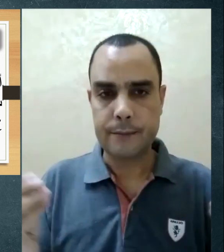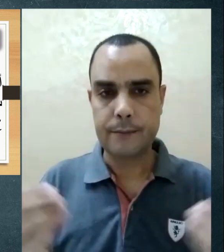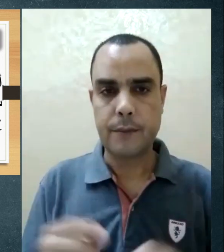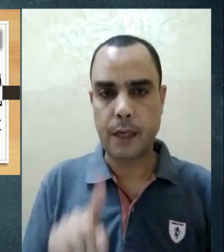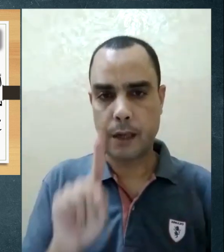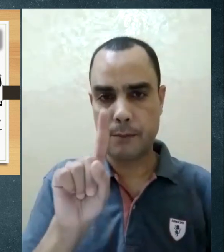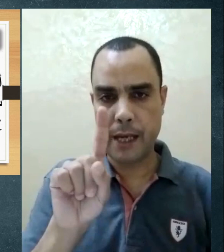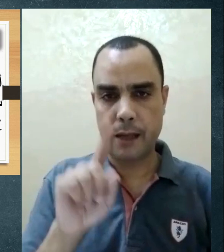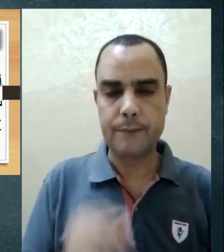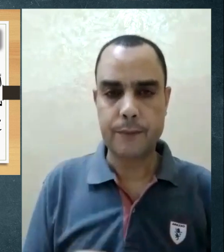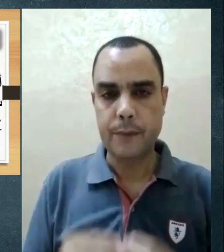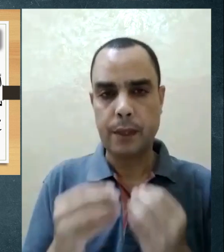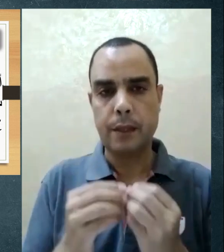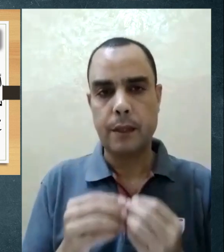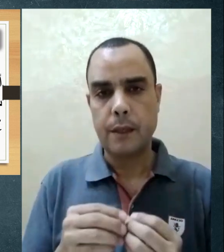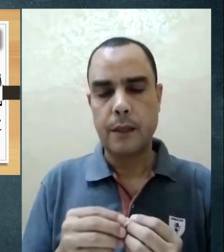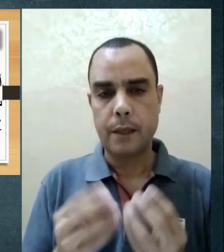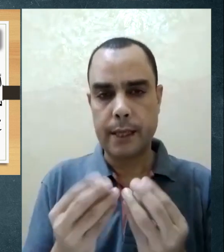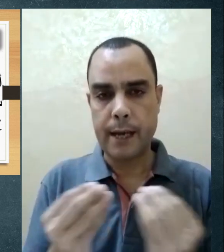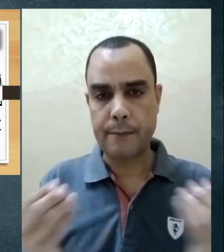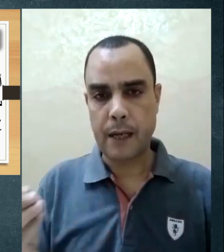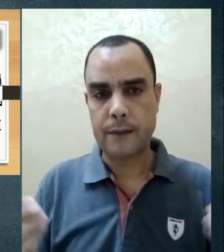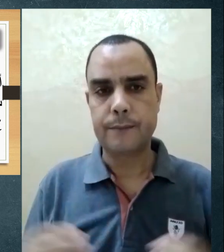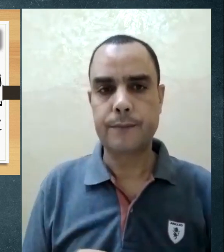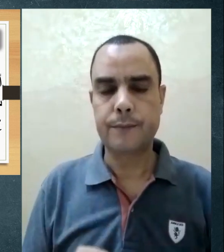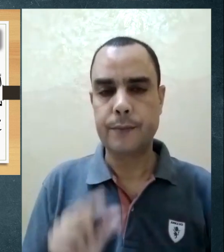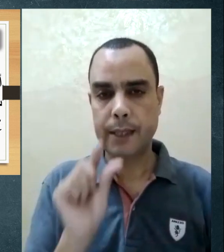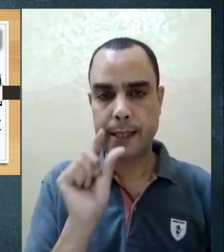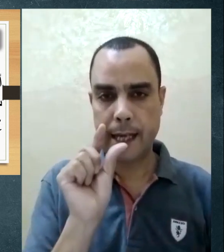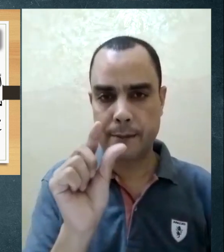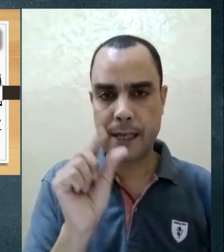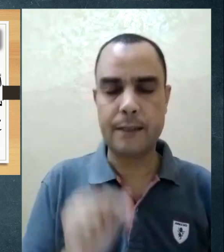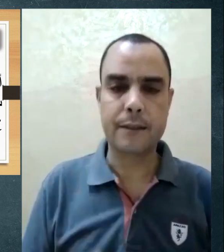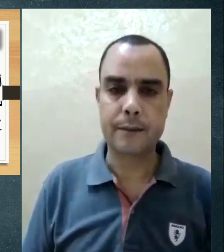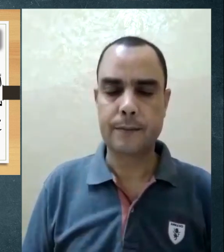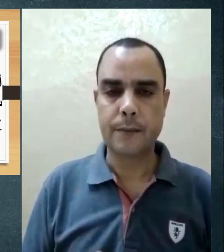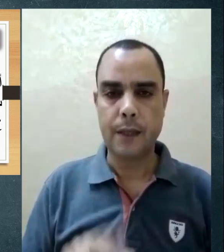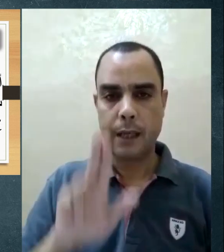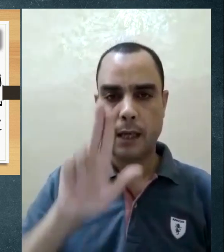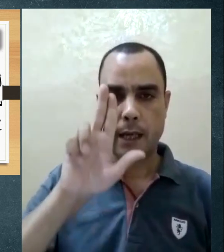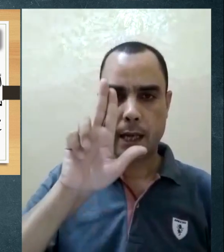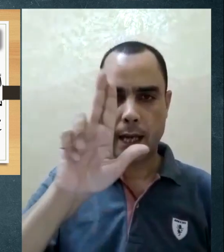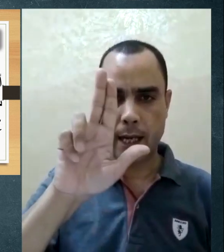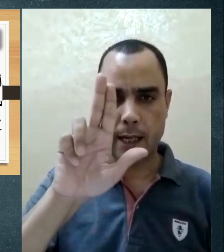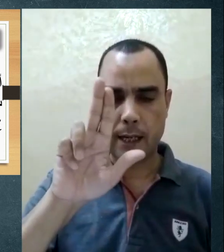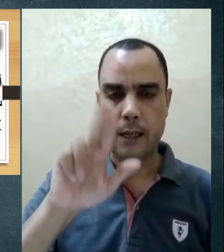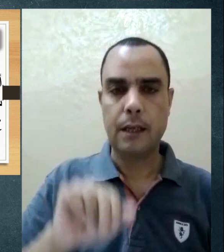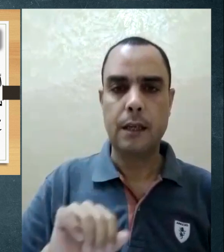جمع رقم باء جمع كلمة